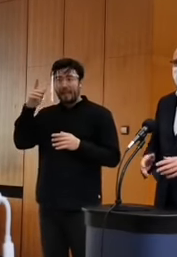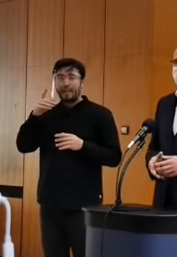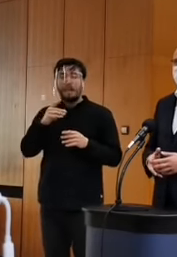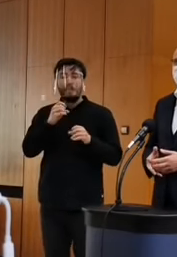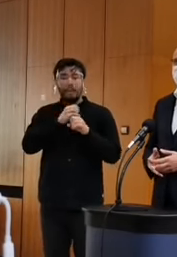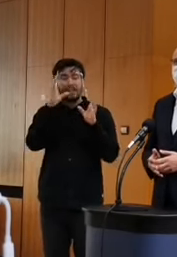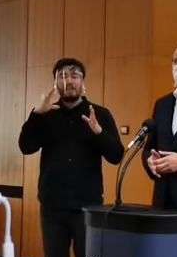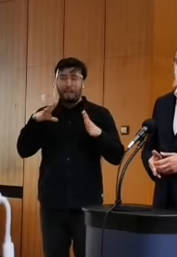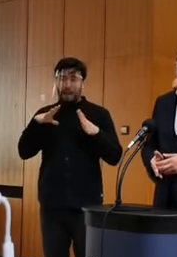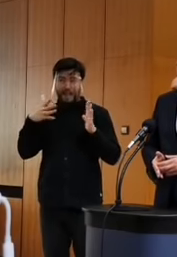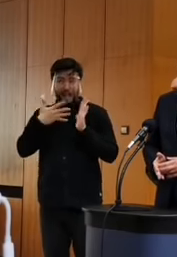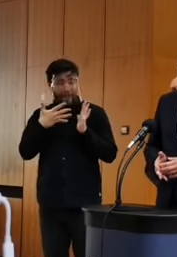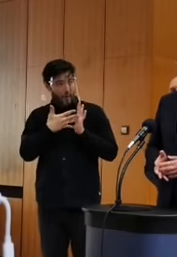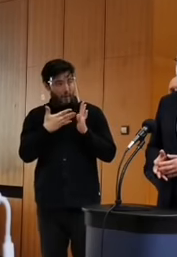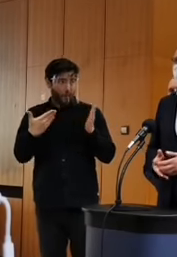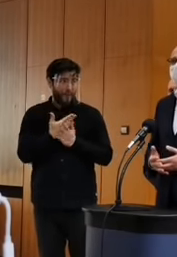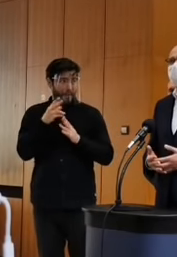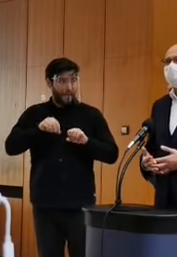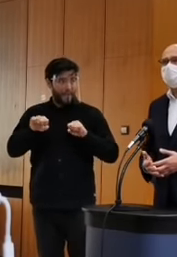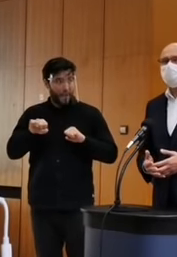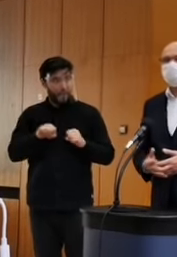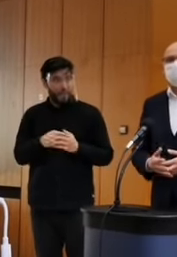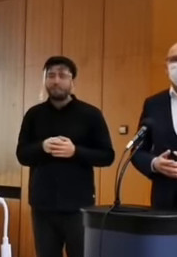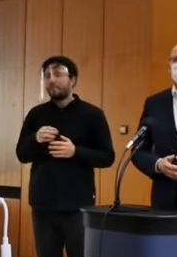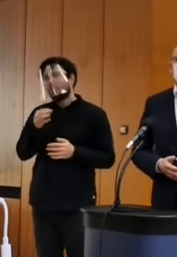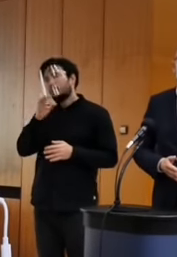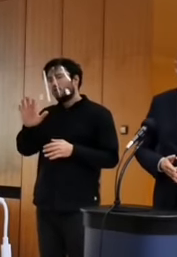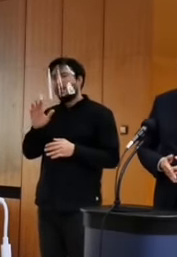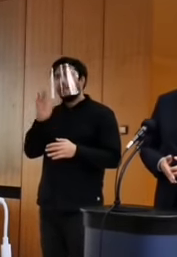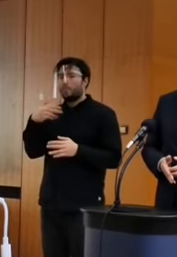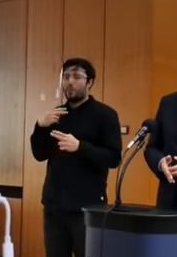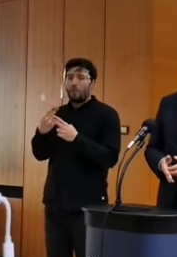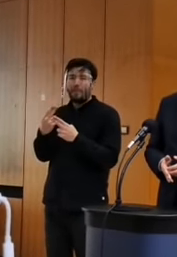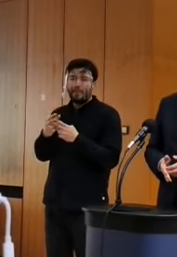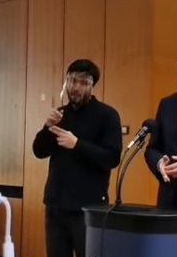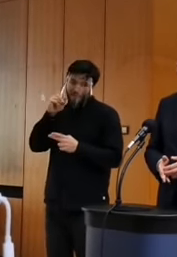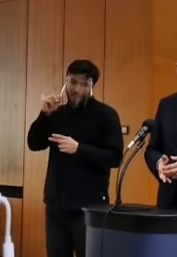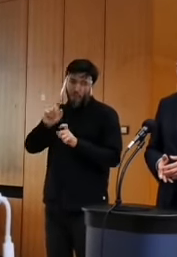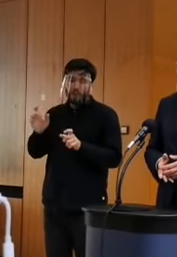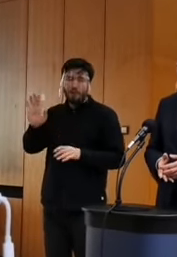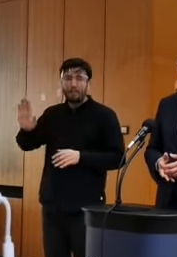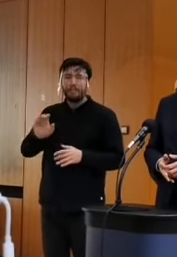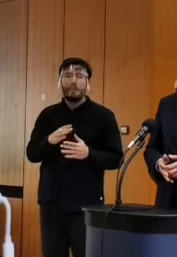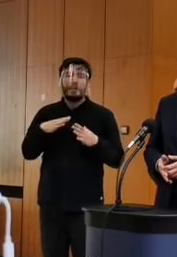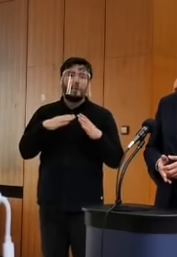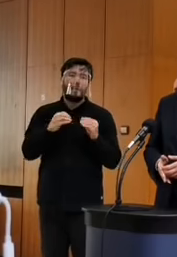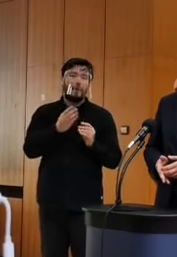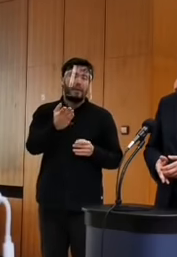Nebudem na toto odpovedať a veľmi dobre viete prečo. Pán Bariak, nech sa páči.